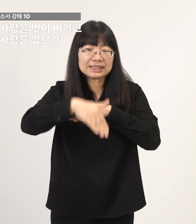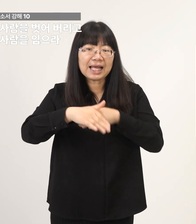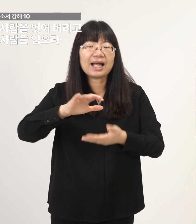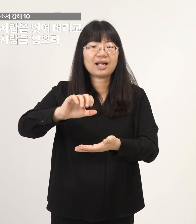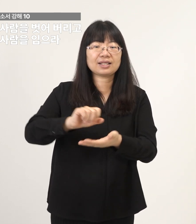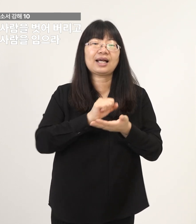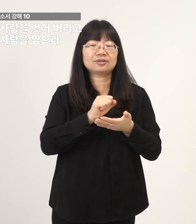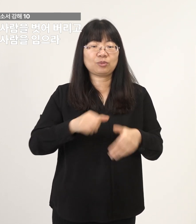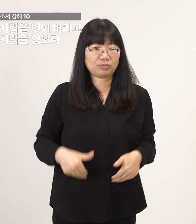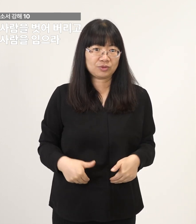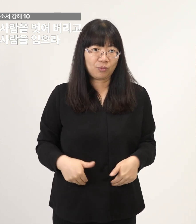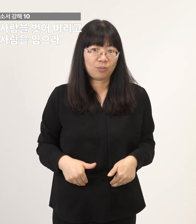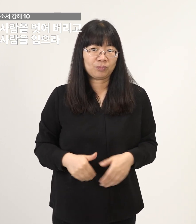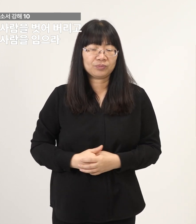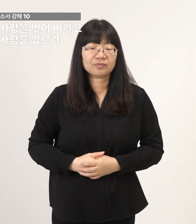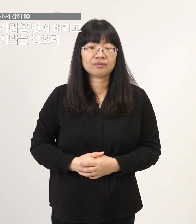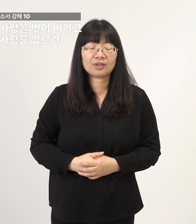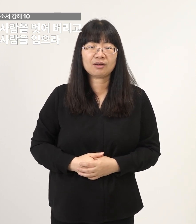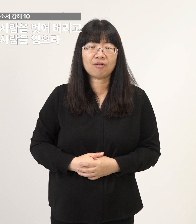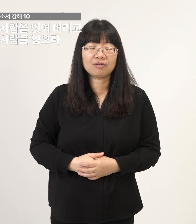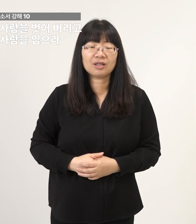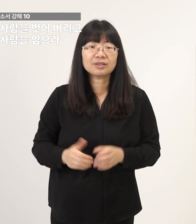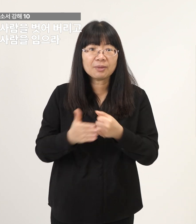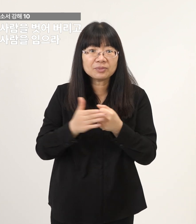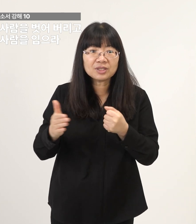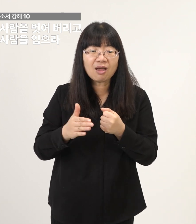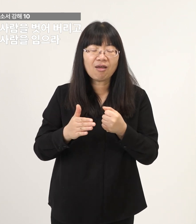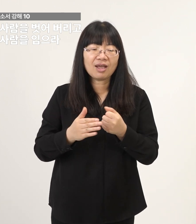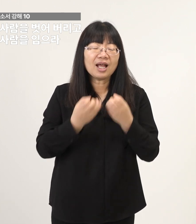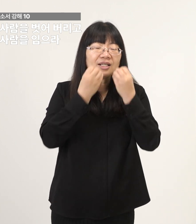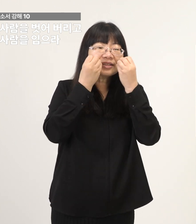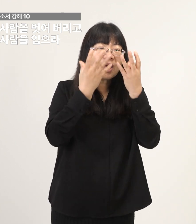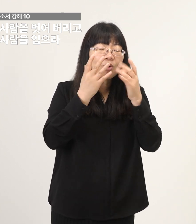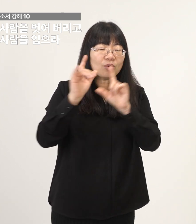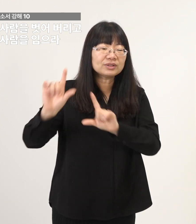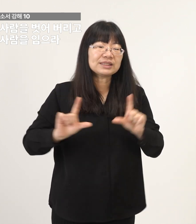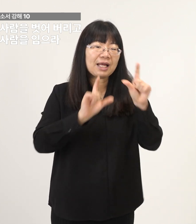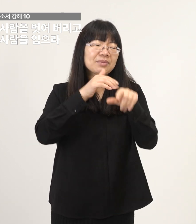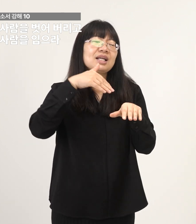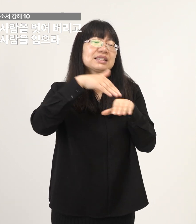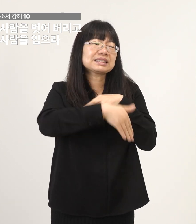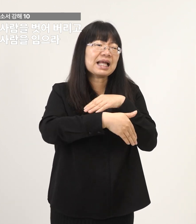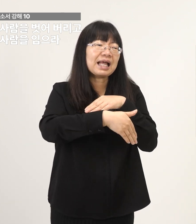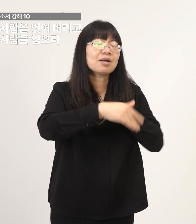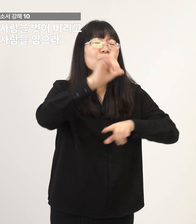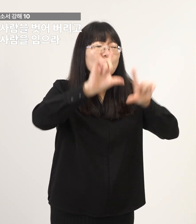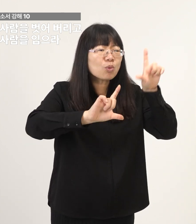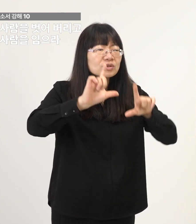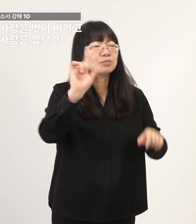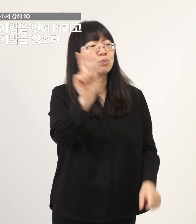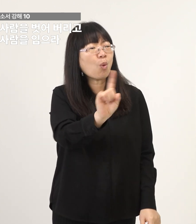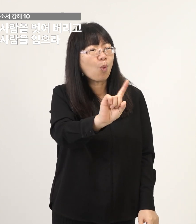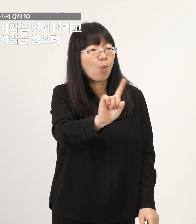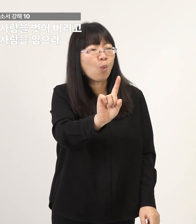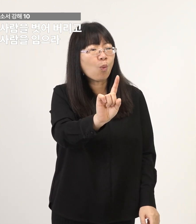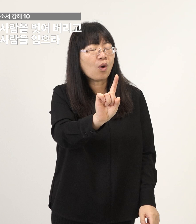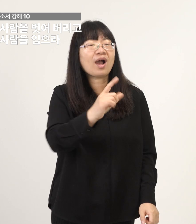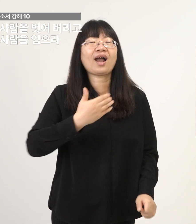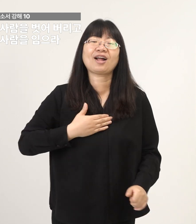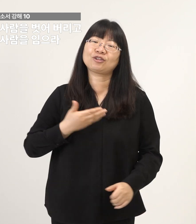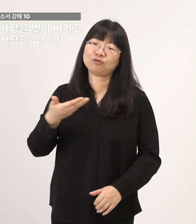오늘 내용은 사실 그 새로운 라이프 스타일이 어떠해야 되는가? 자, 한